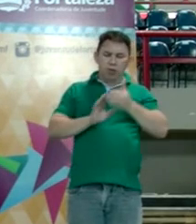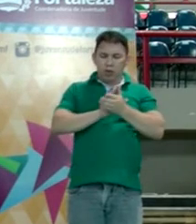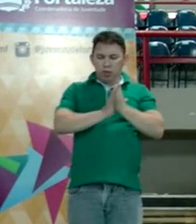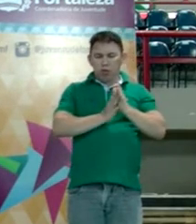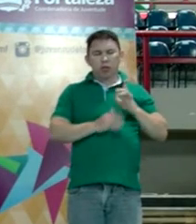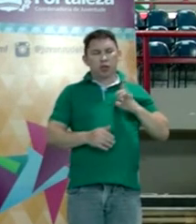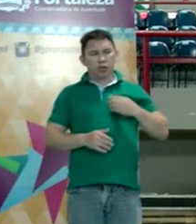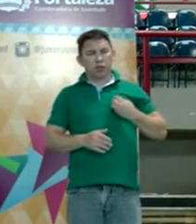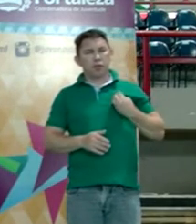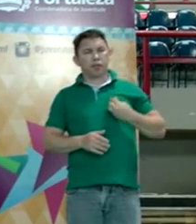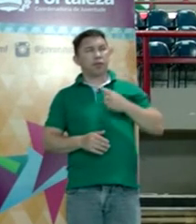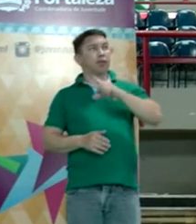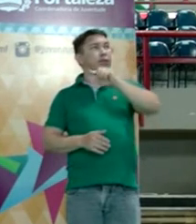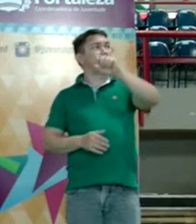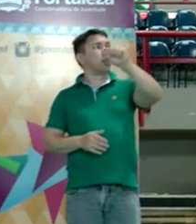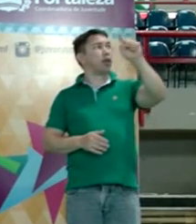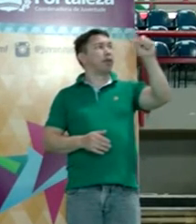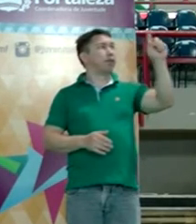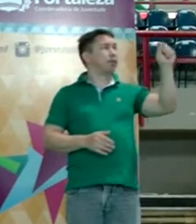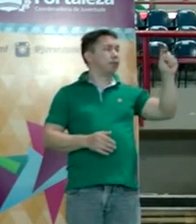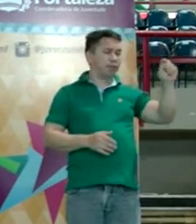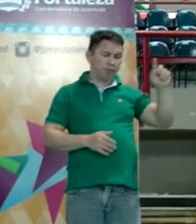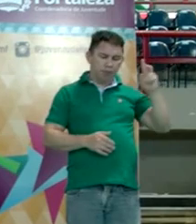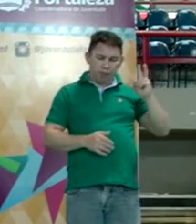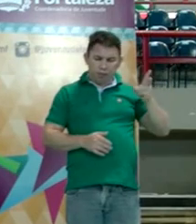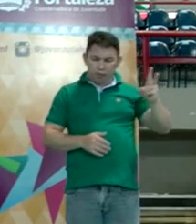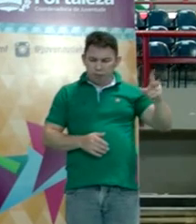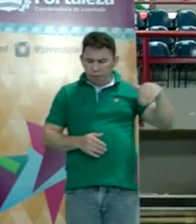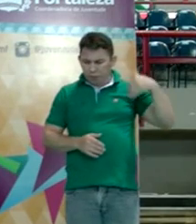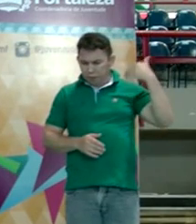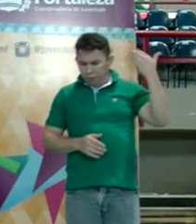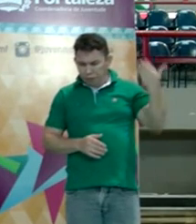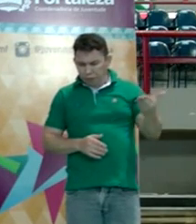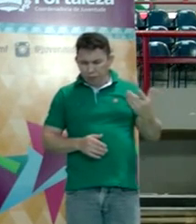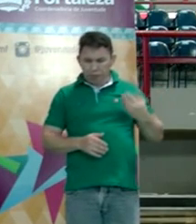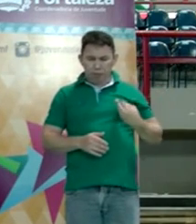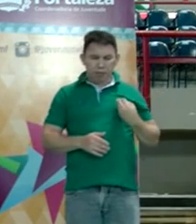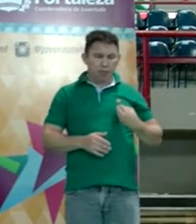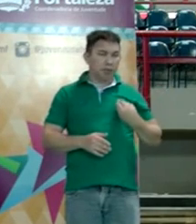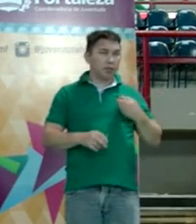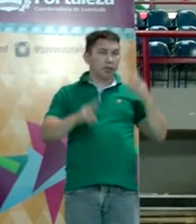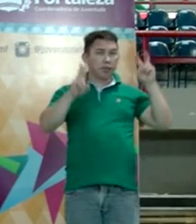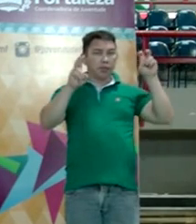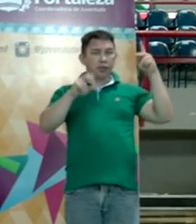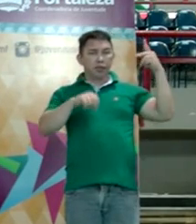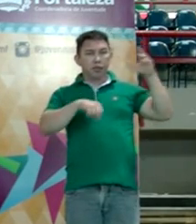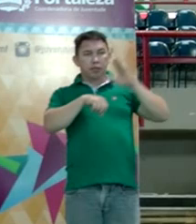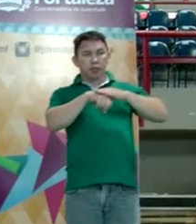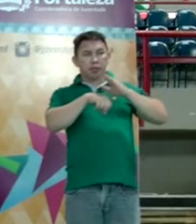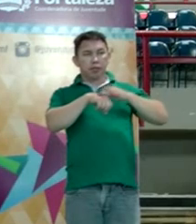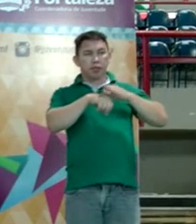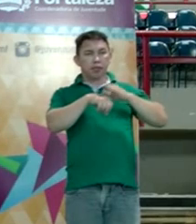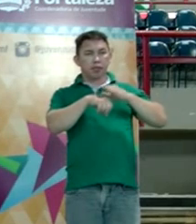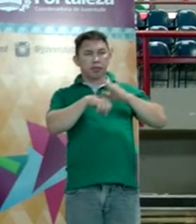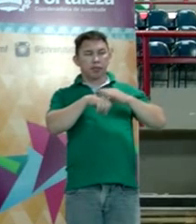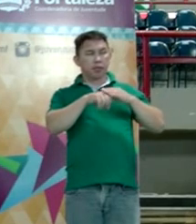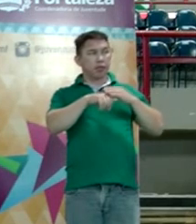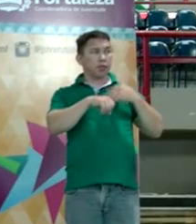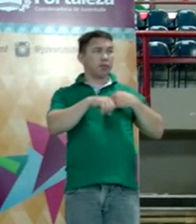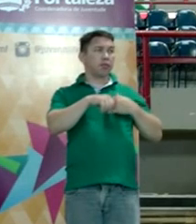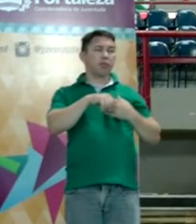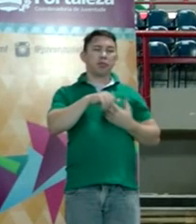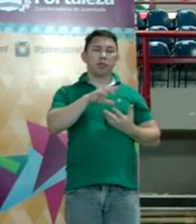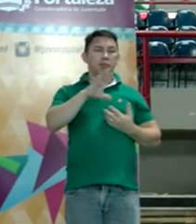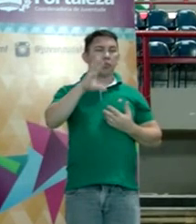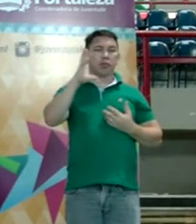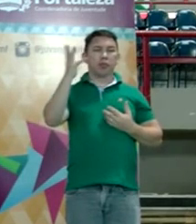existe, certo? Existe e sempre existiu. Mesmo que não houvesse o fato deles terem trazido a população africana